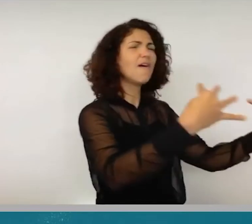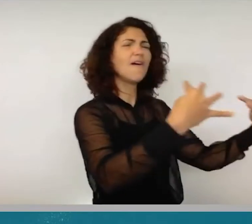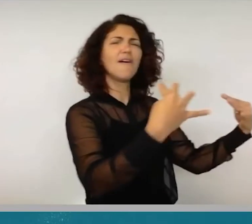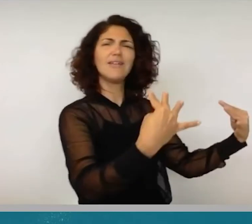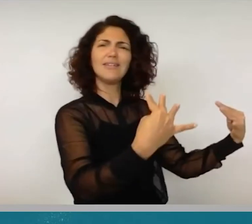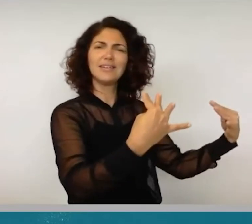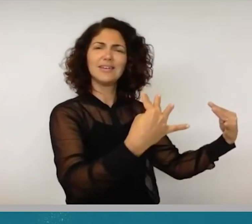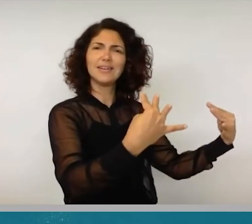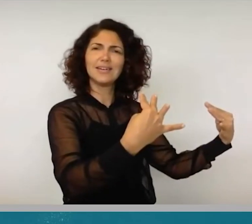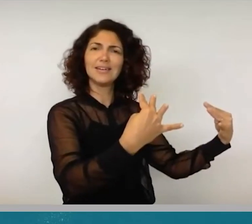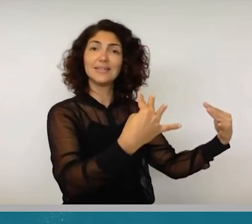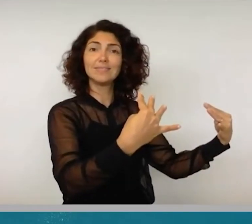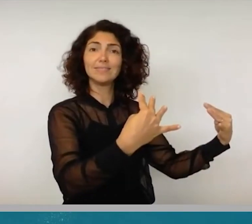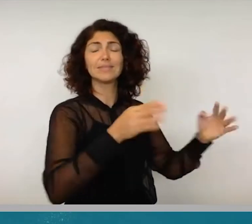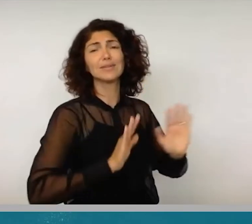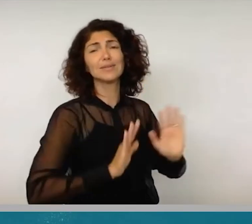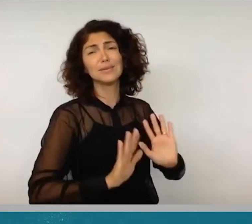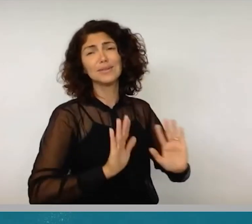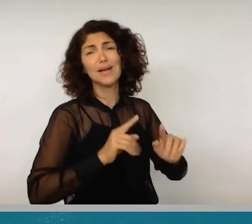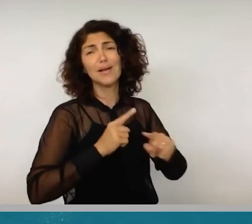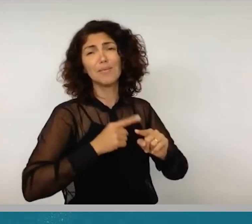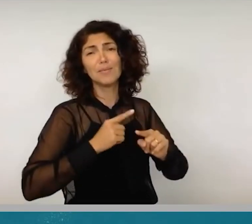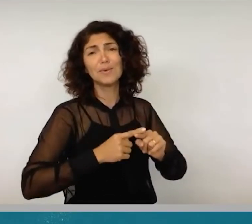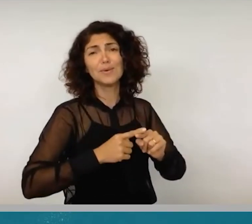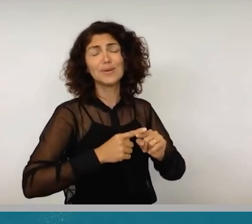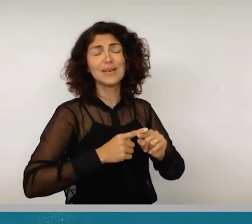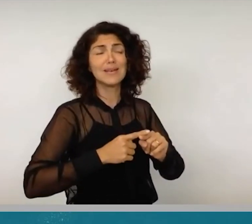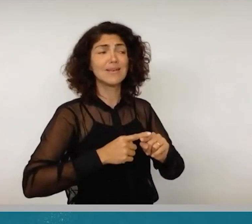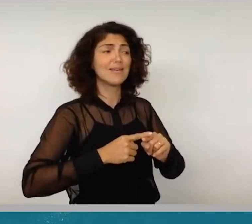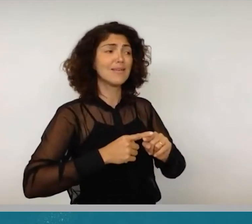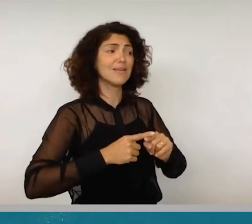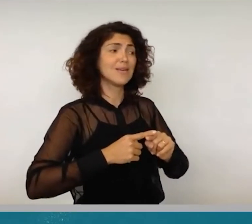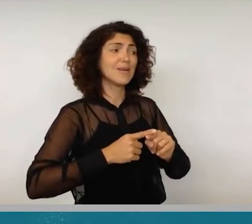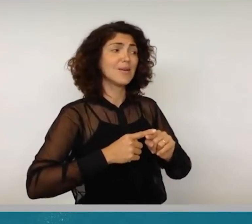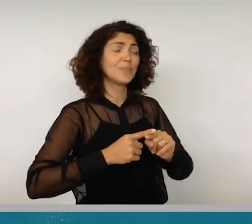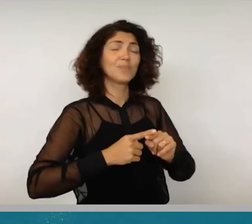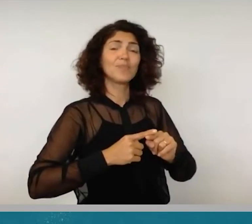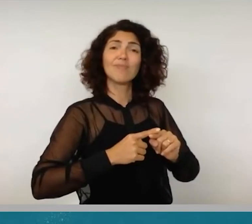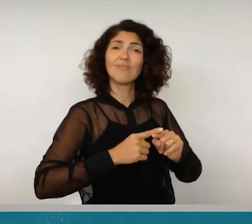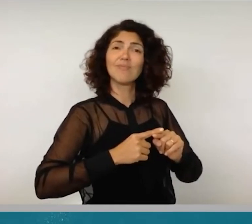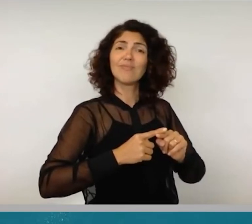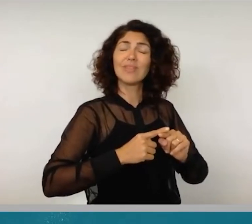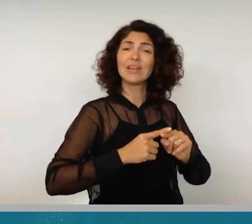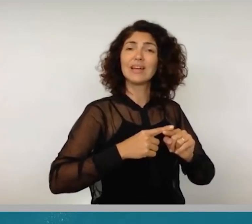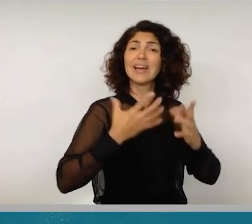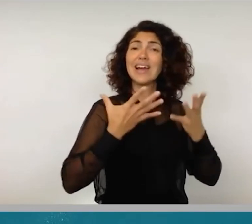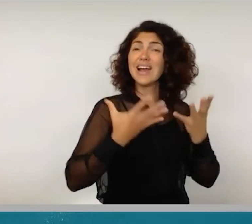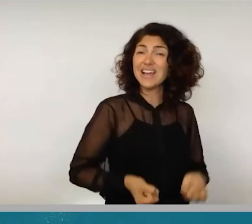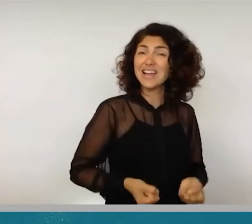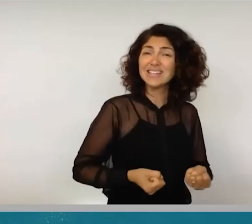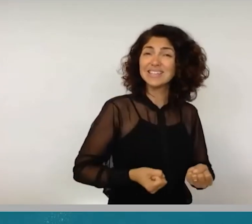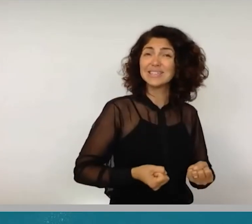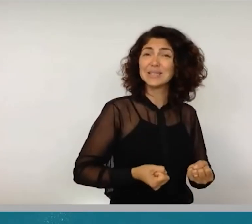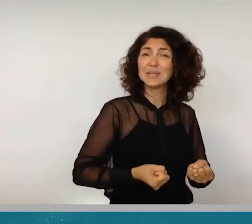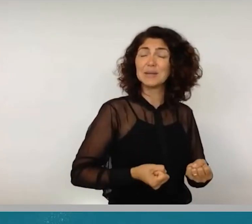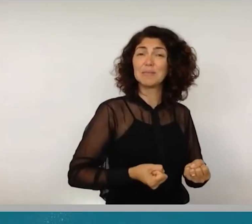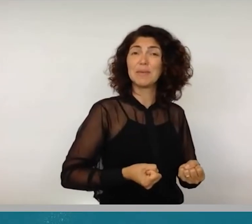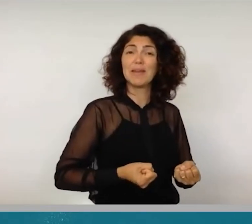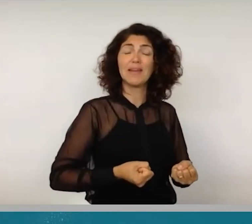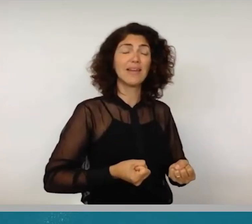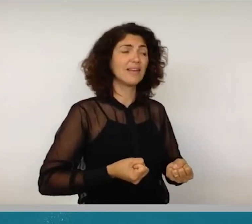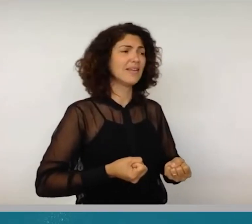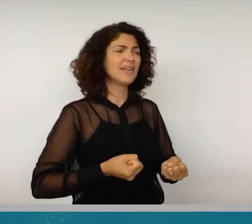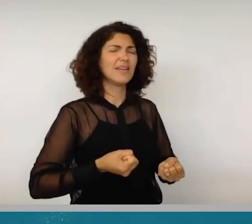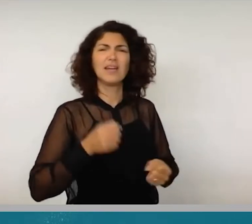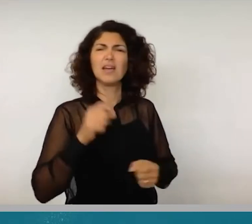eles já receberam a recompensa. Vocês estão percebendo que aqui é uma questão de receber recompensa, mas de quem? Você quer receber recompensa de quem?